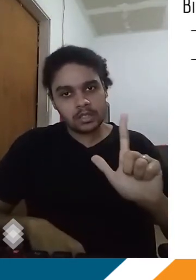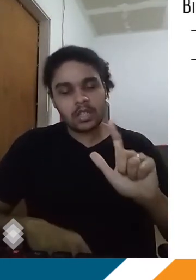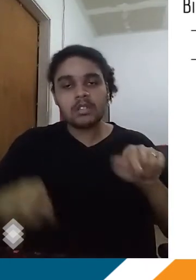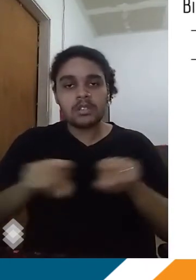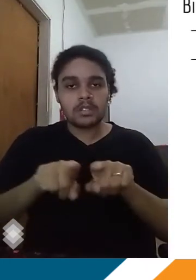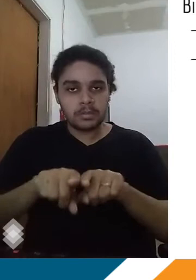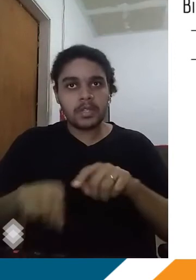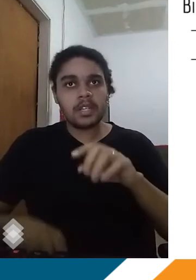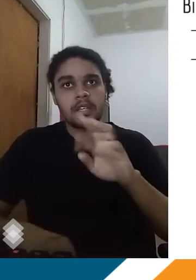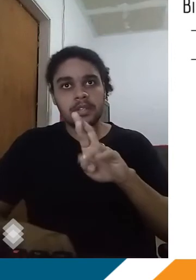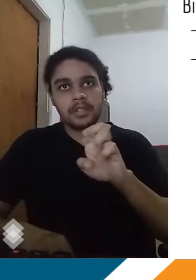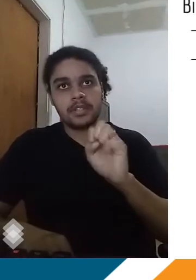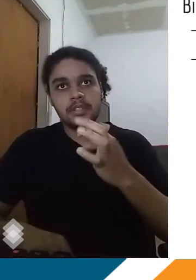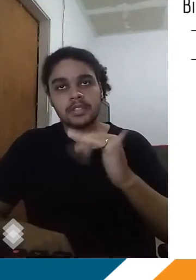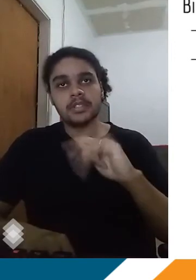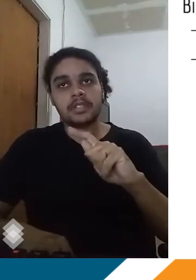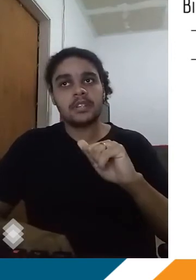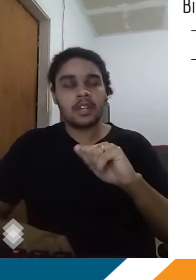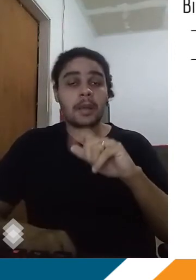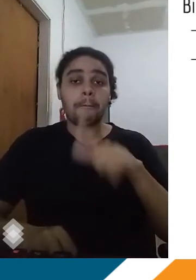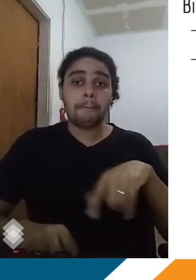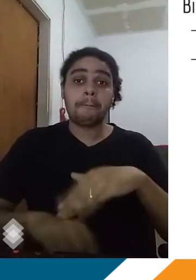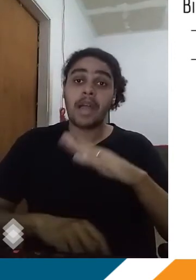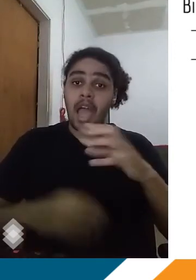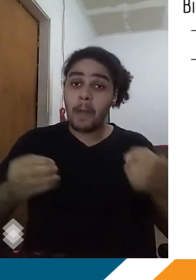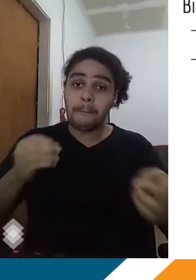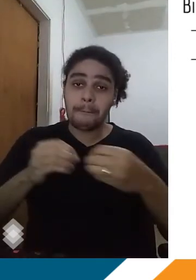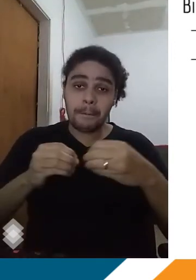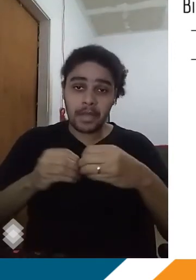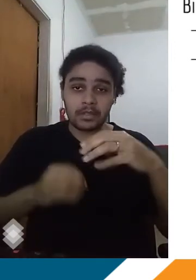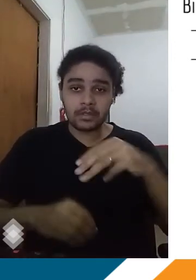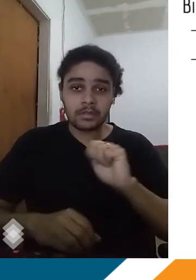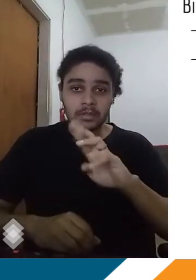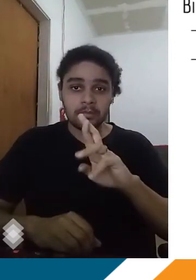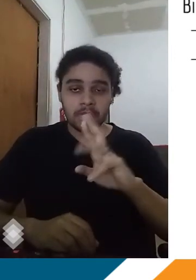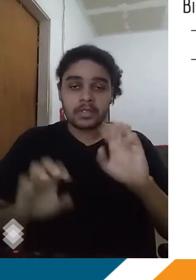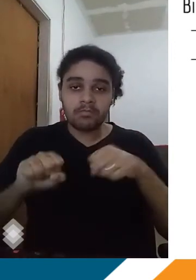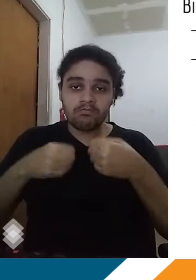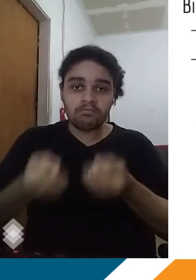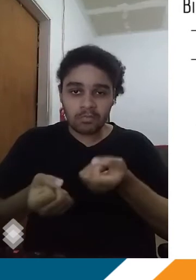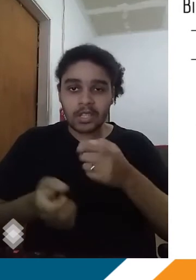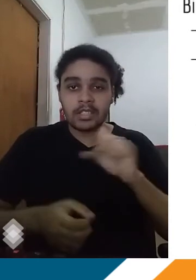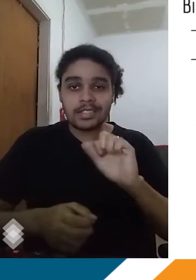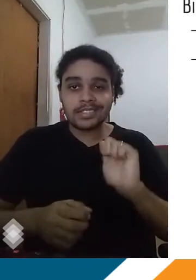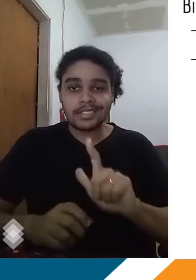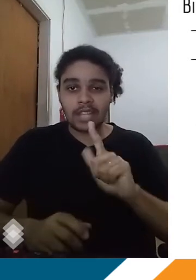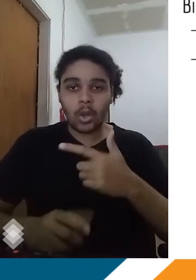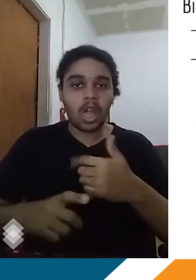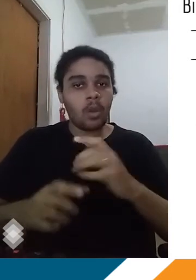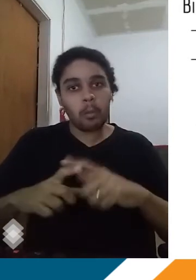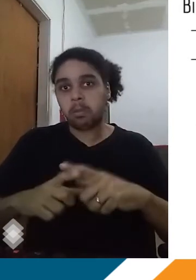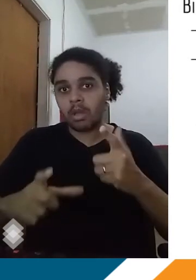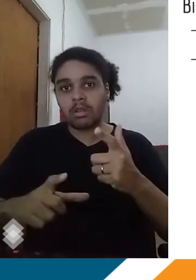de restinga. Quanto mais próxima do mar, essa resistência à salinidade ela cresce, ou